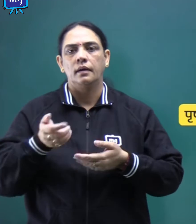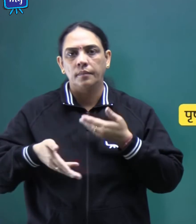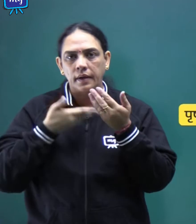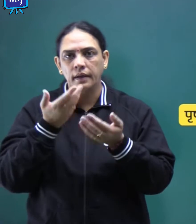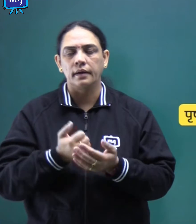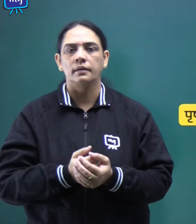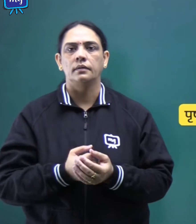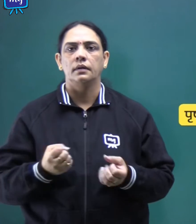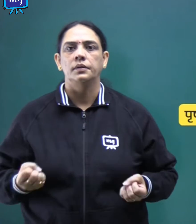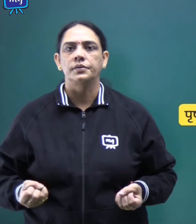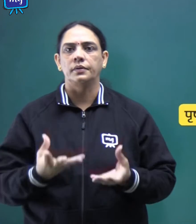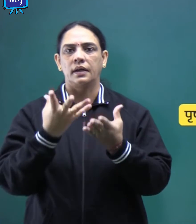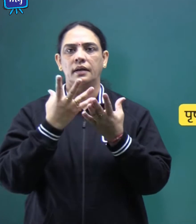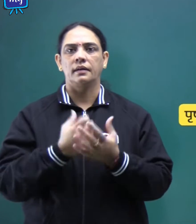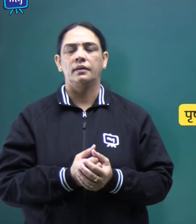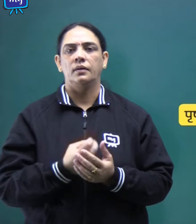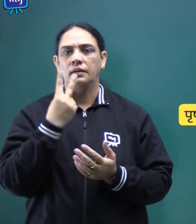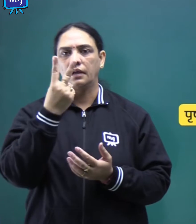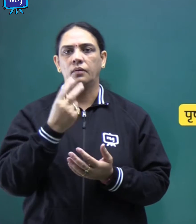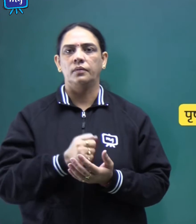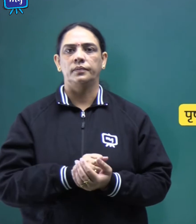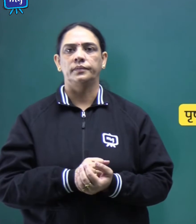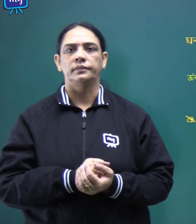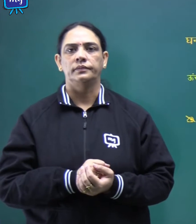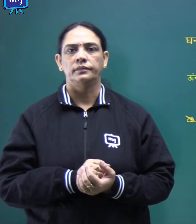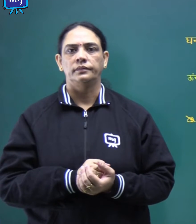पढ़ेंगे। शुरू करें। देखो,